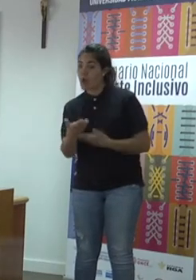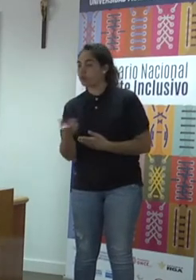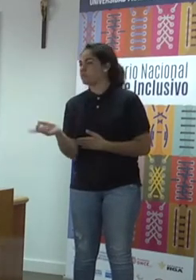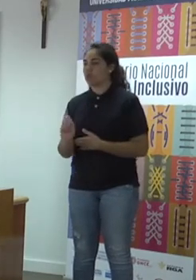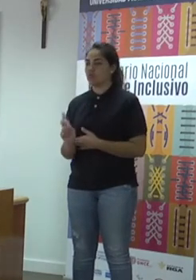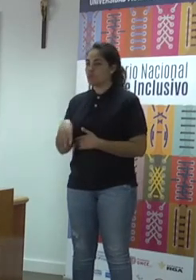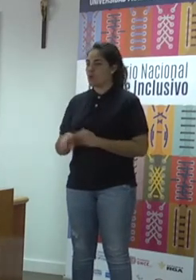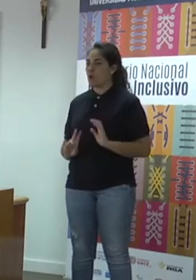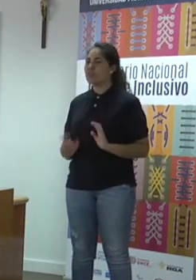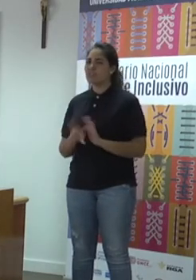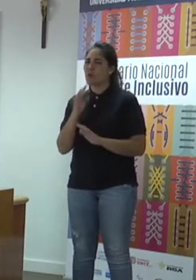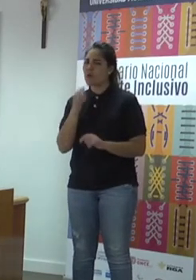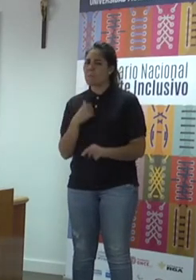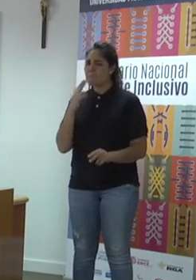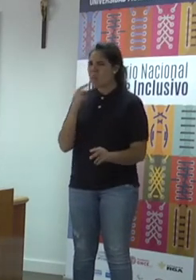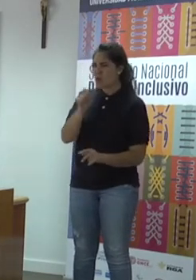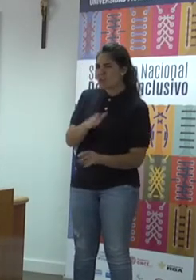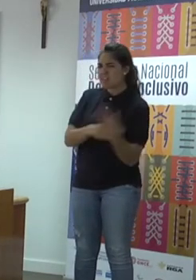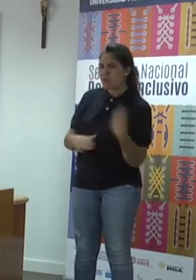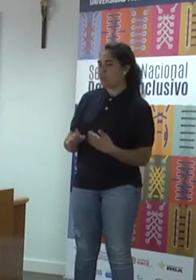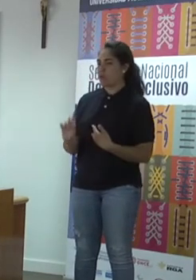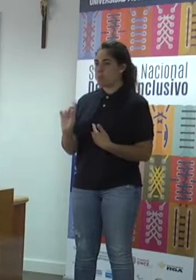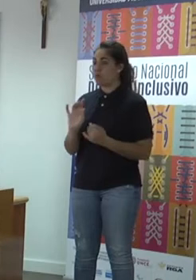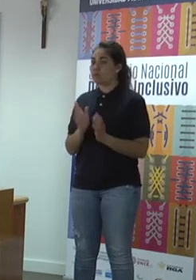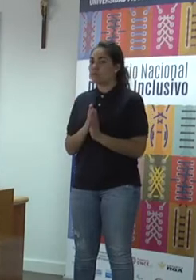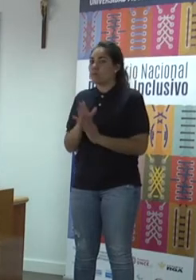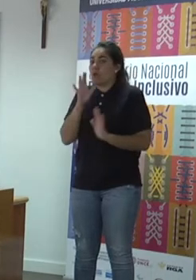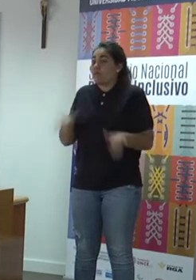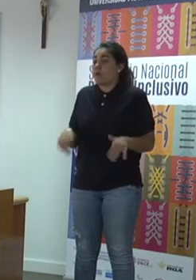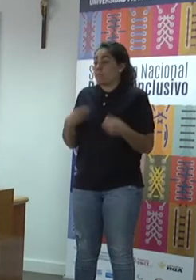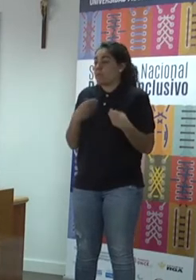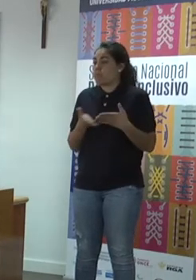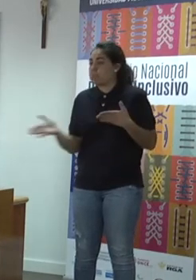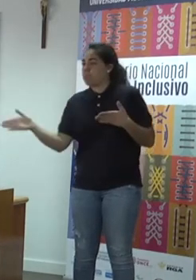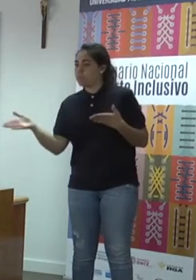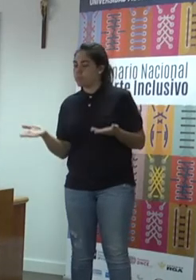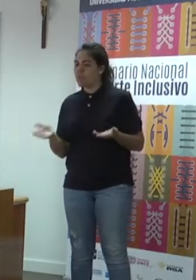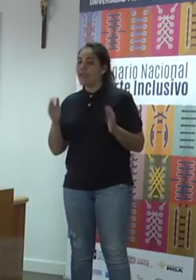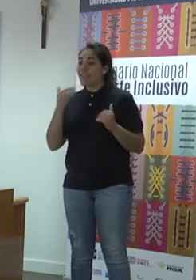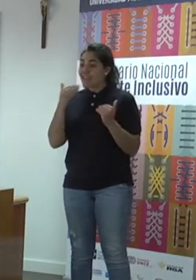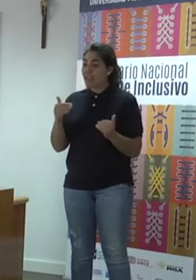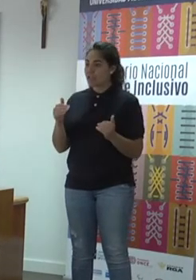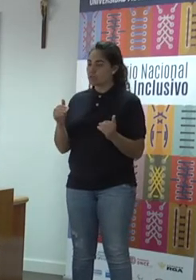o me diese miedo acercarme, simplemente porque mi vida iba por otros cauces. Y gracias a conocer este mundo,